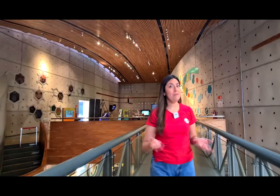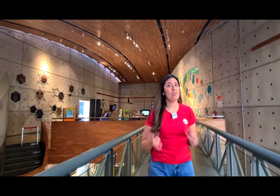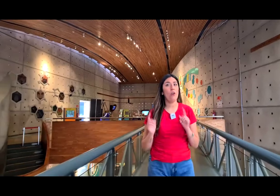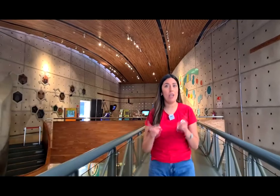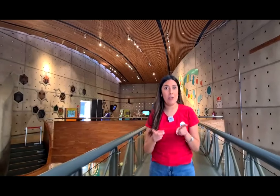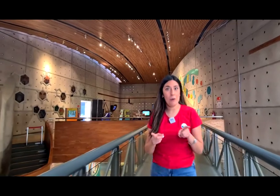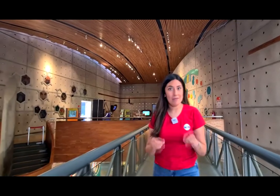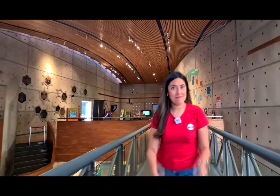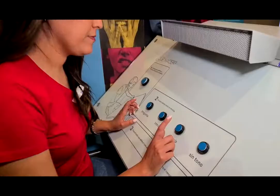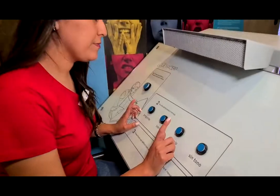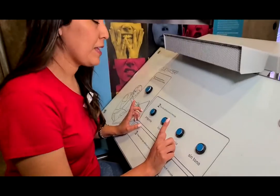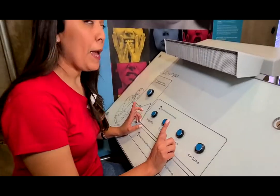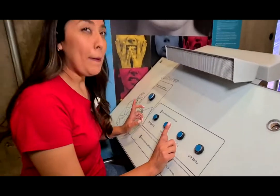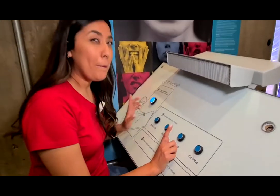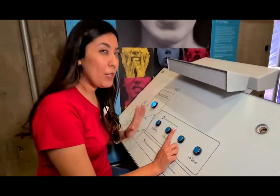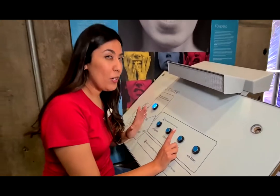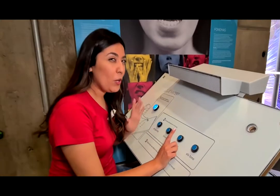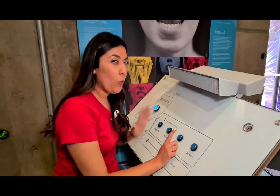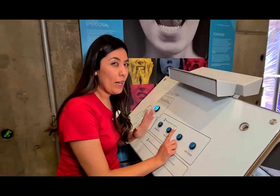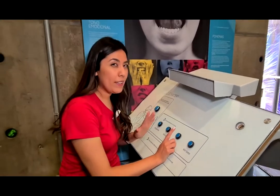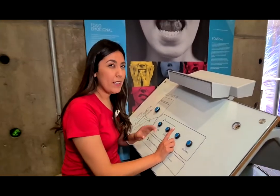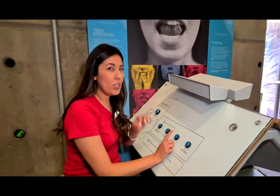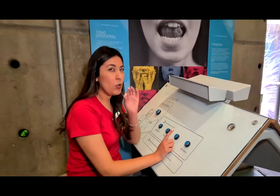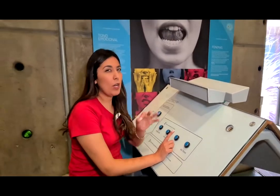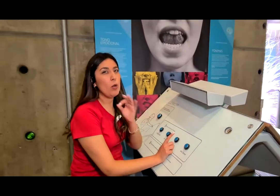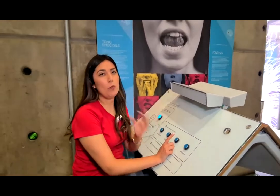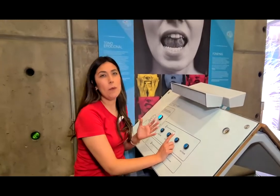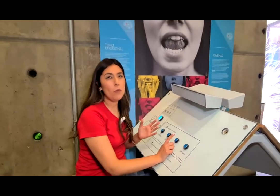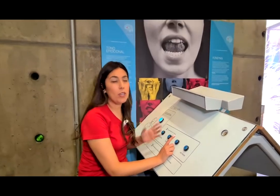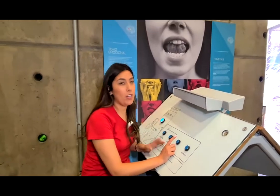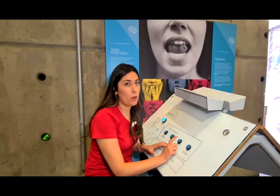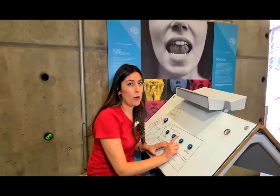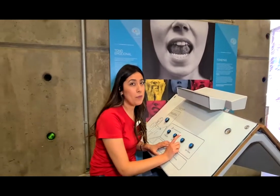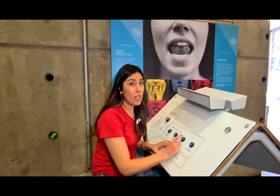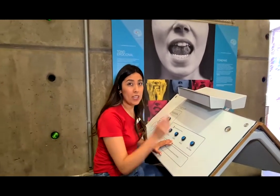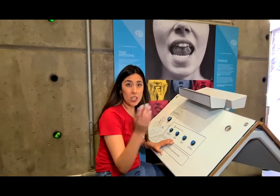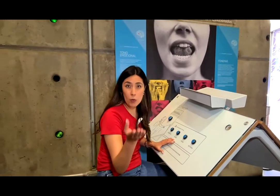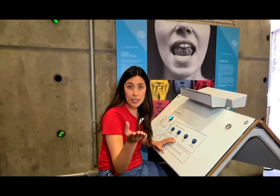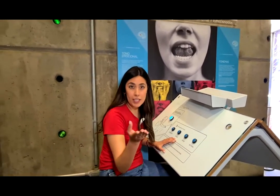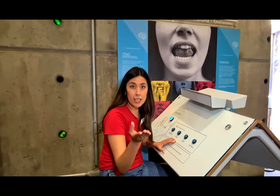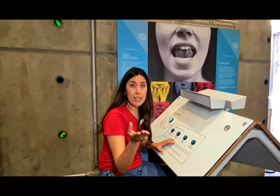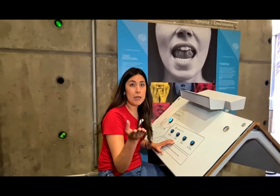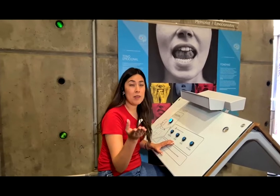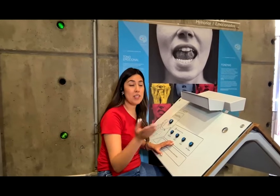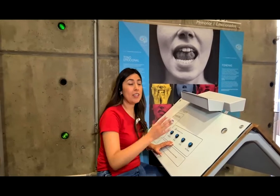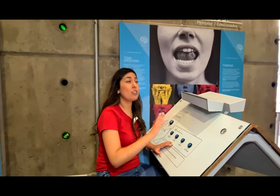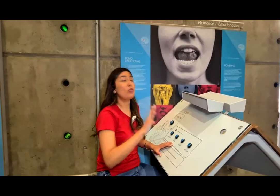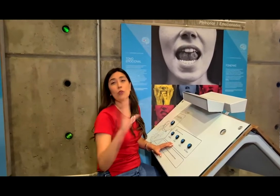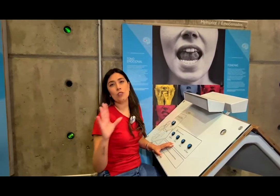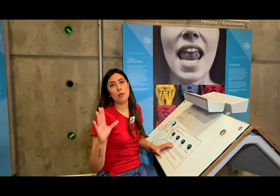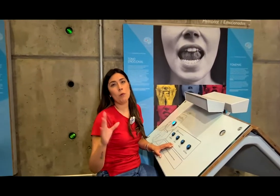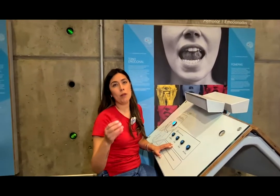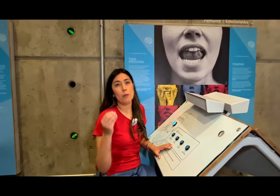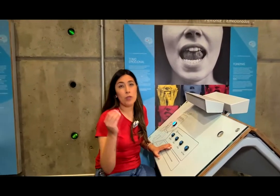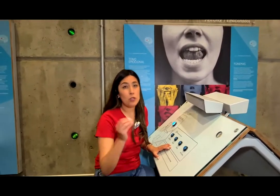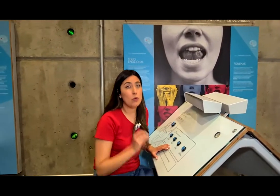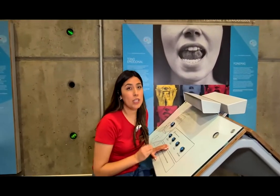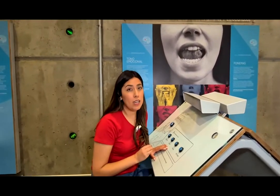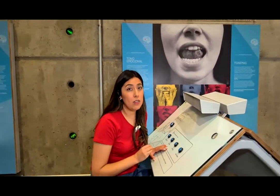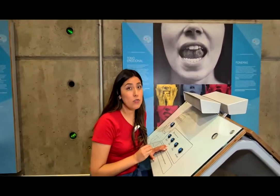o lengua. Pero lenguaje no es lo mismo que lengua. Lenguaje es la capacidad que todos tenemos para poder comunicarnos